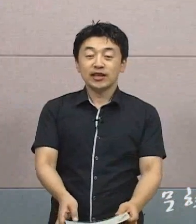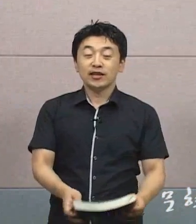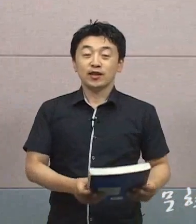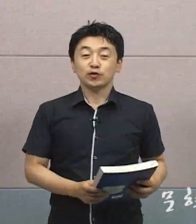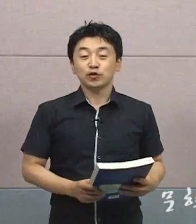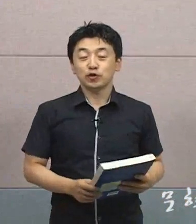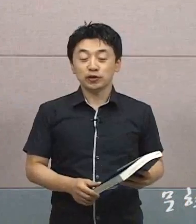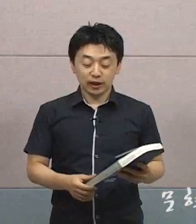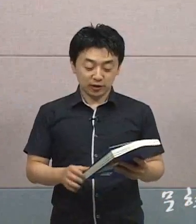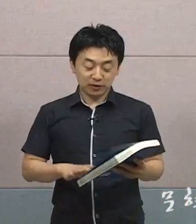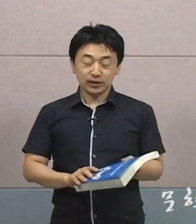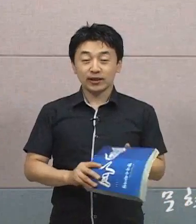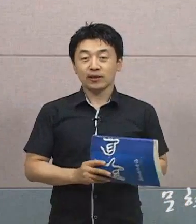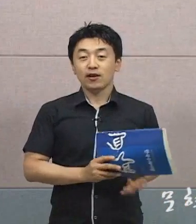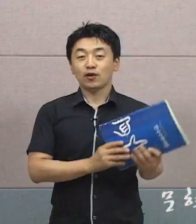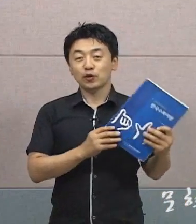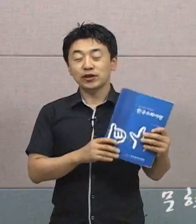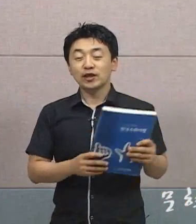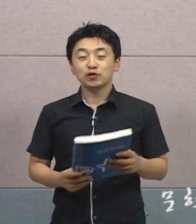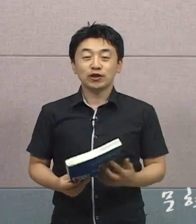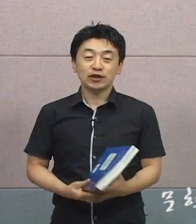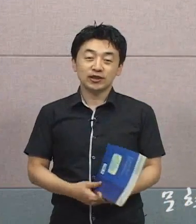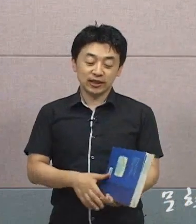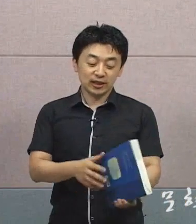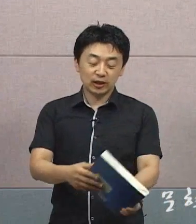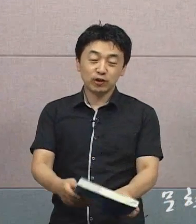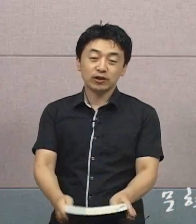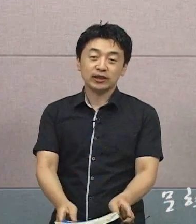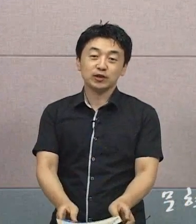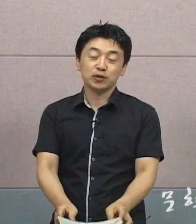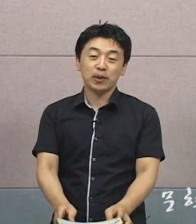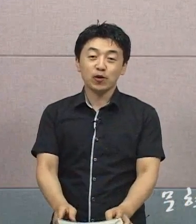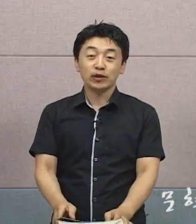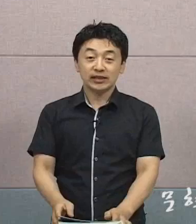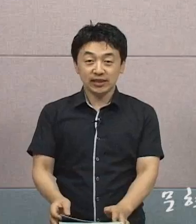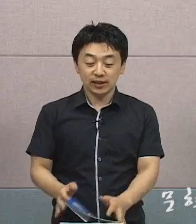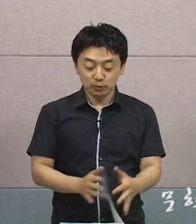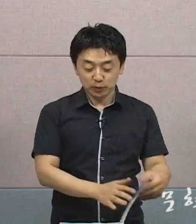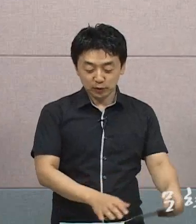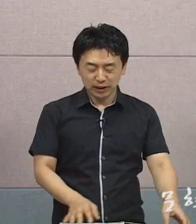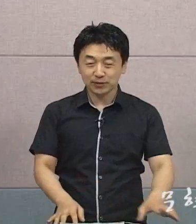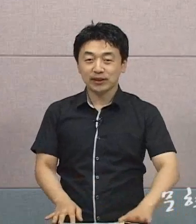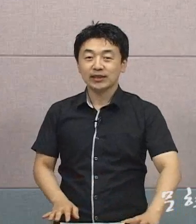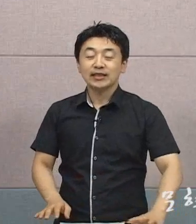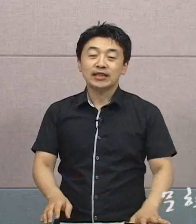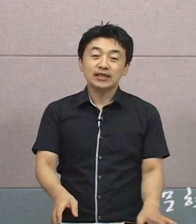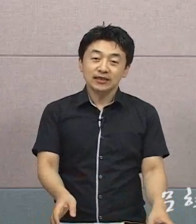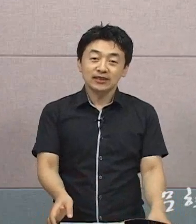시작할 우선순위 농식 단어입니다. 네, 교재는 한국사의 여행을 진행하겠고요. 지금부터 바로 시작을 해보도록 하겠습니다. 네, 1장을